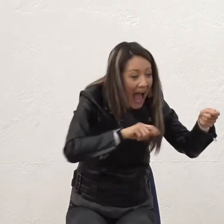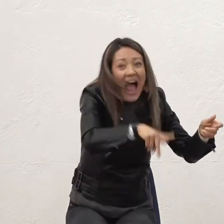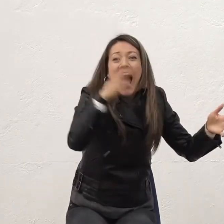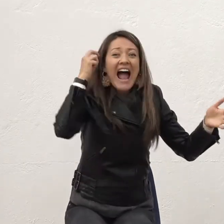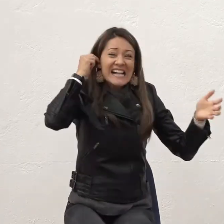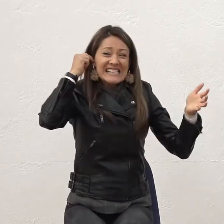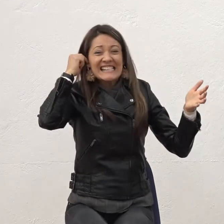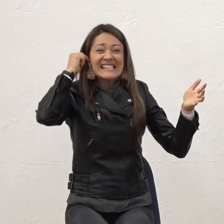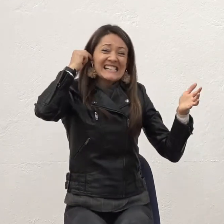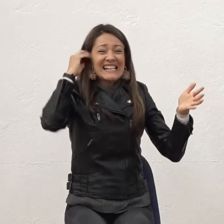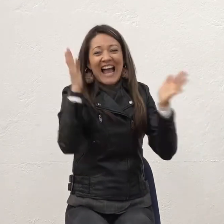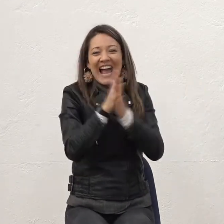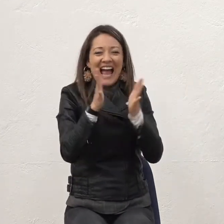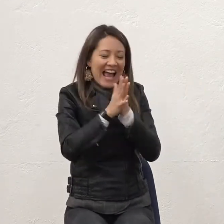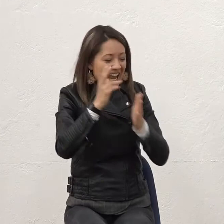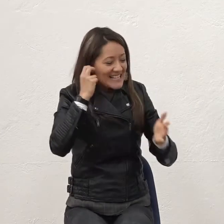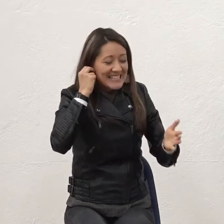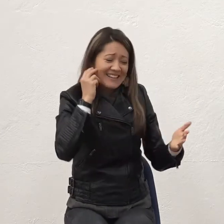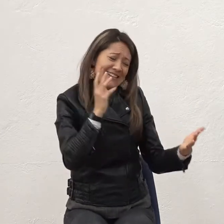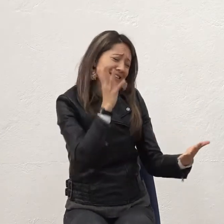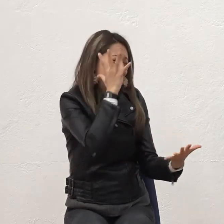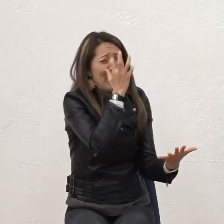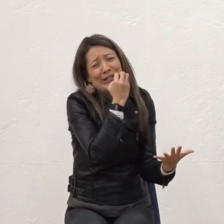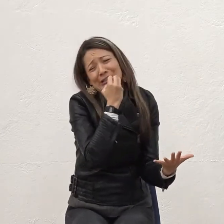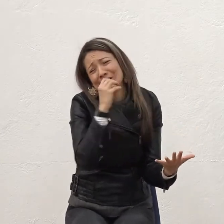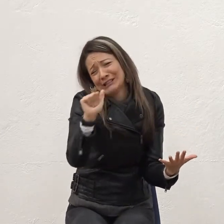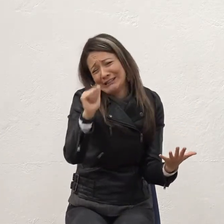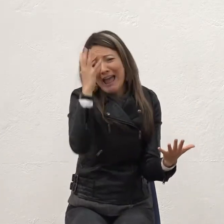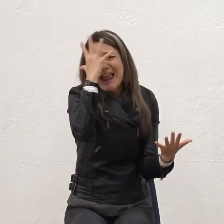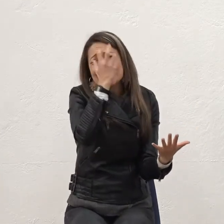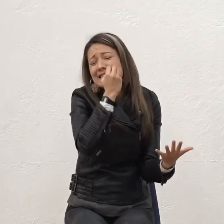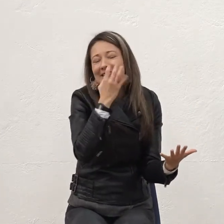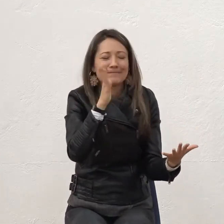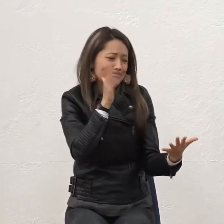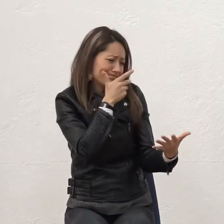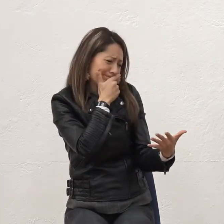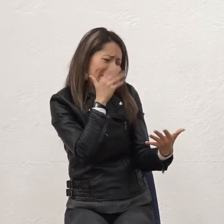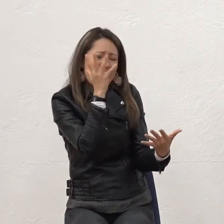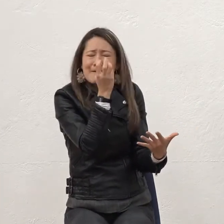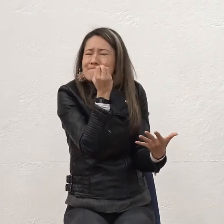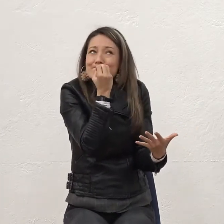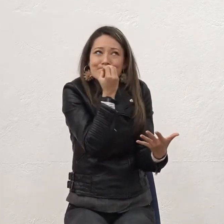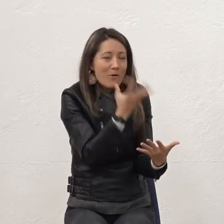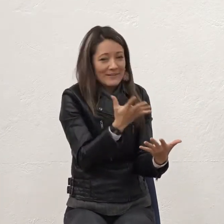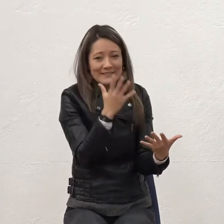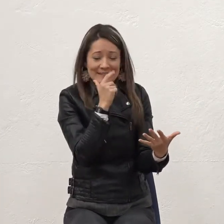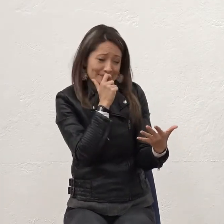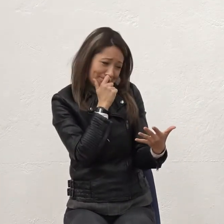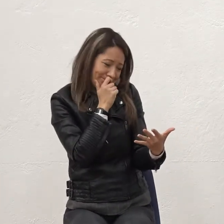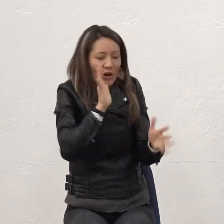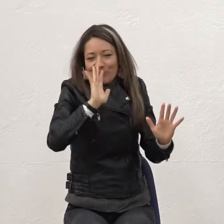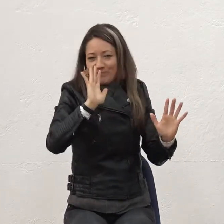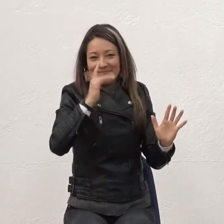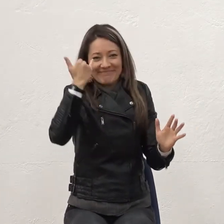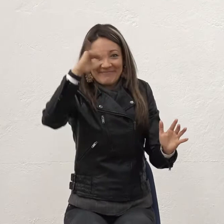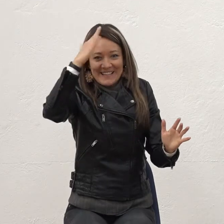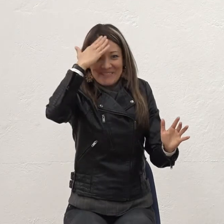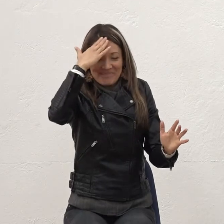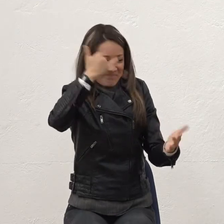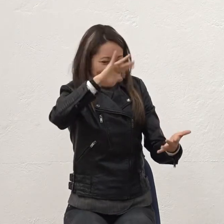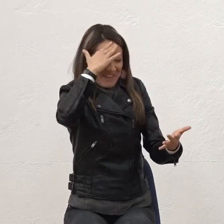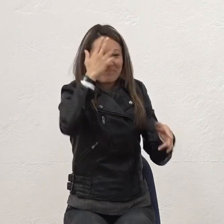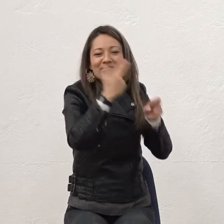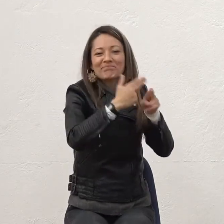una niña, es una niña. Y decía, tan linda que es. No, qué niña más linda. No, ya sé